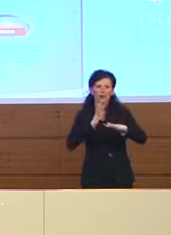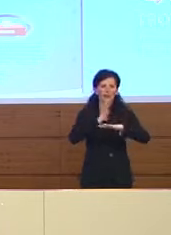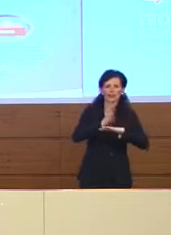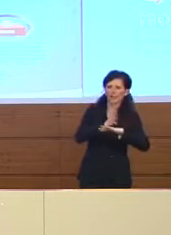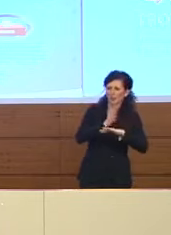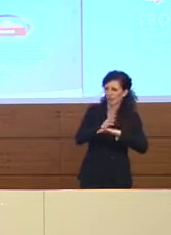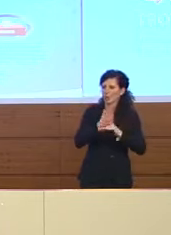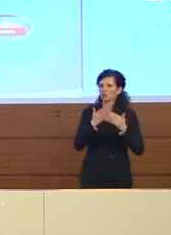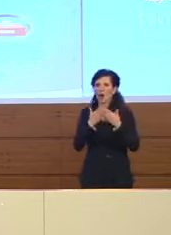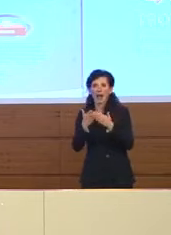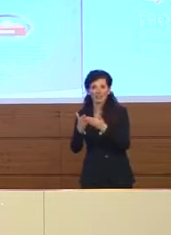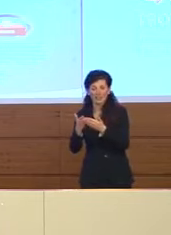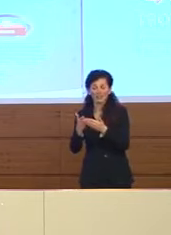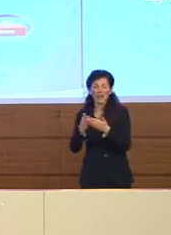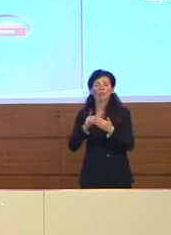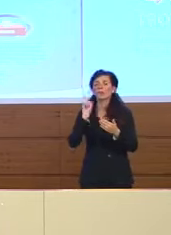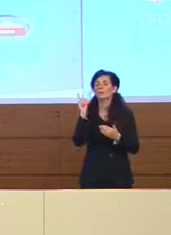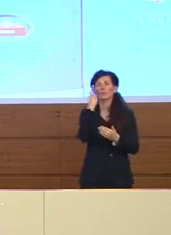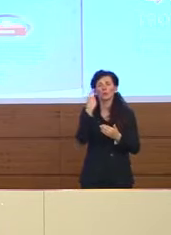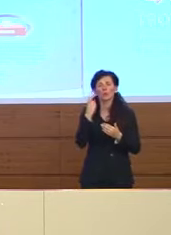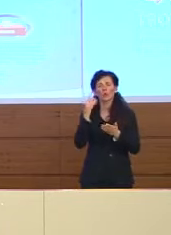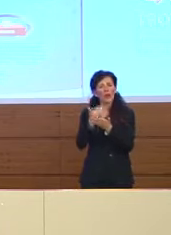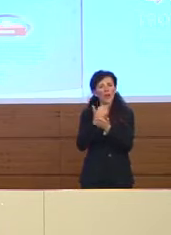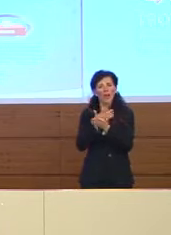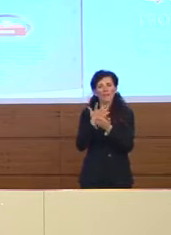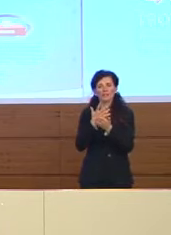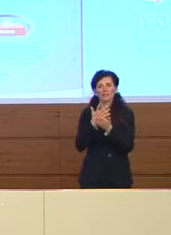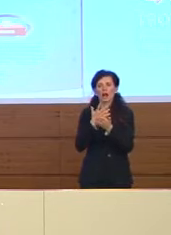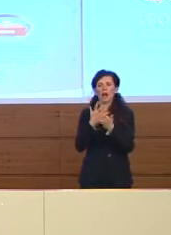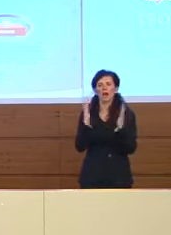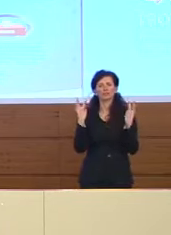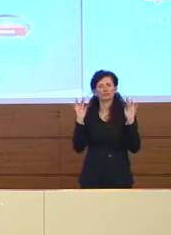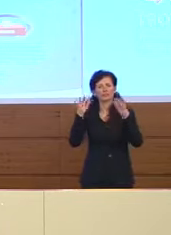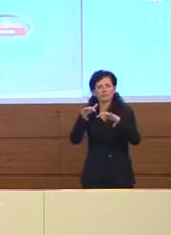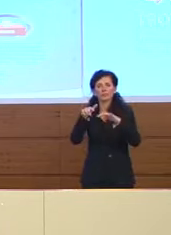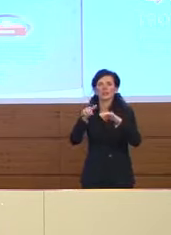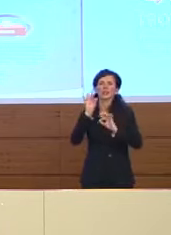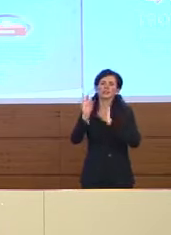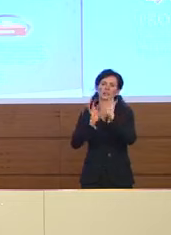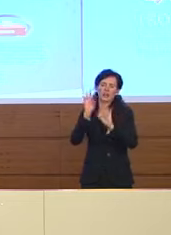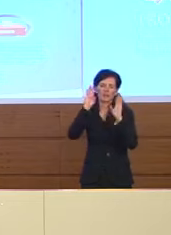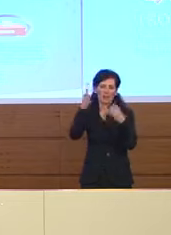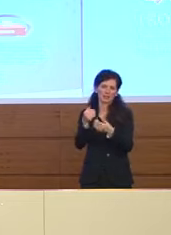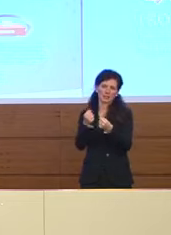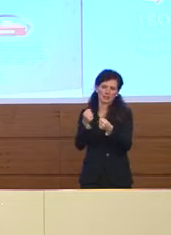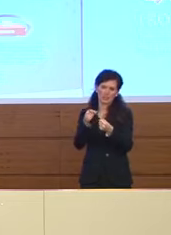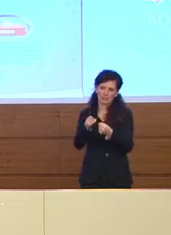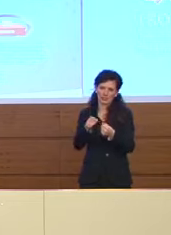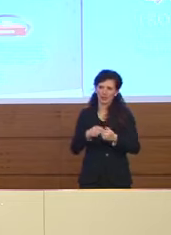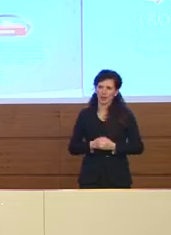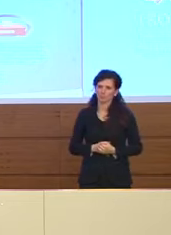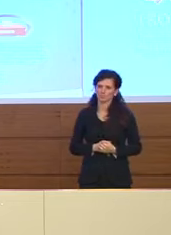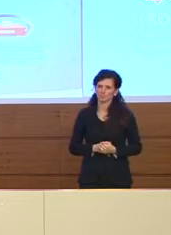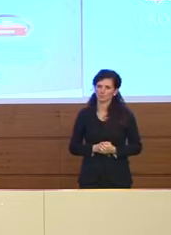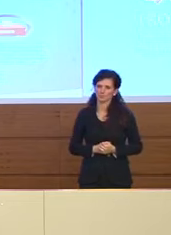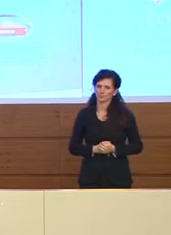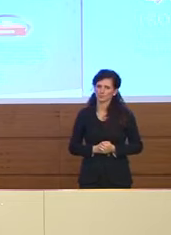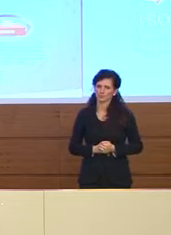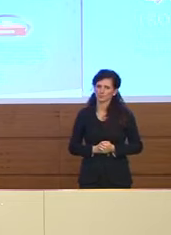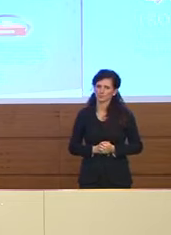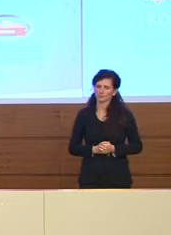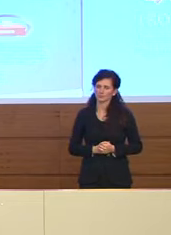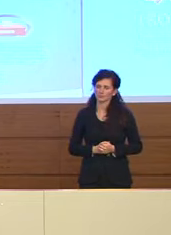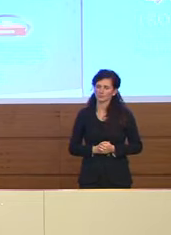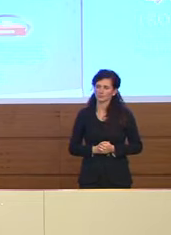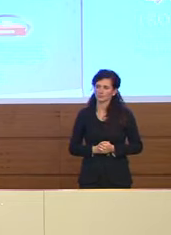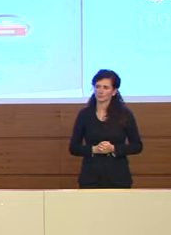sulle terapie intensive e questa valutazione e mi ripeto ma mi